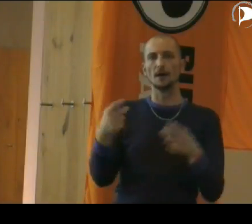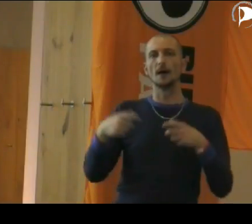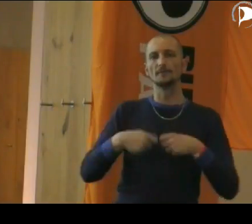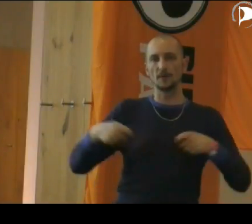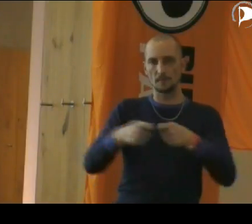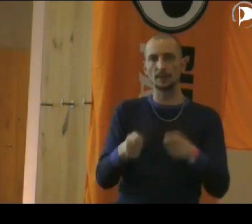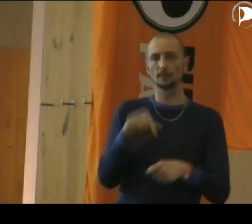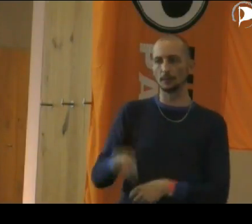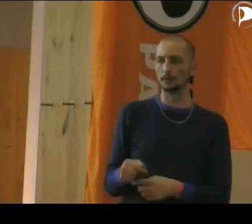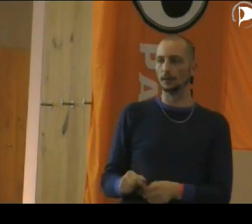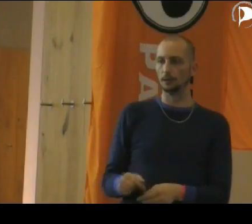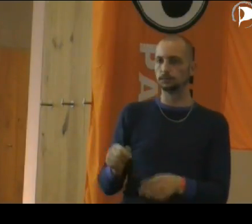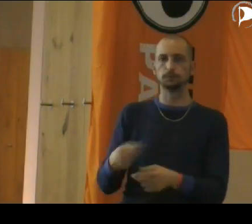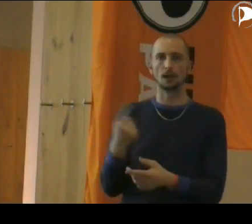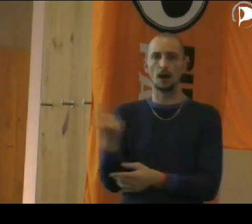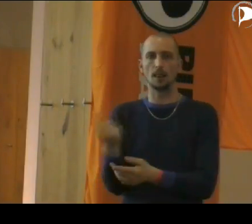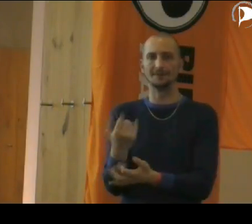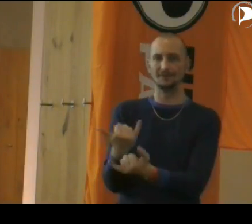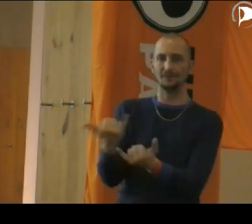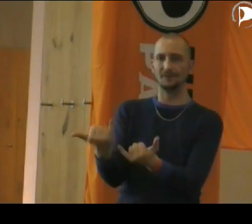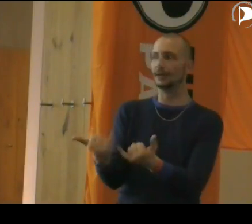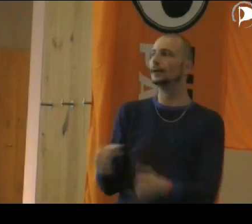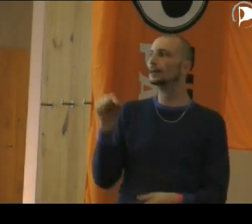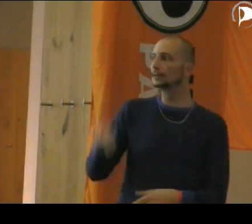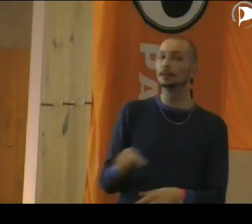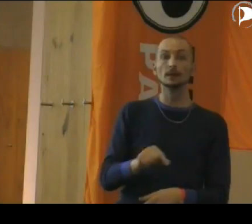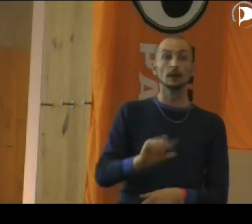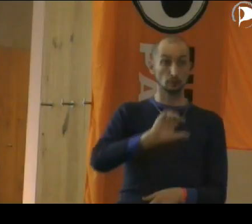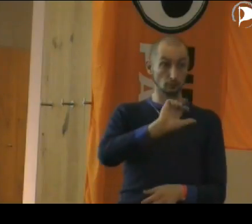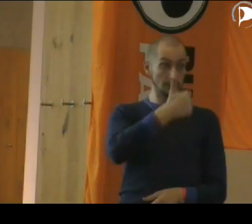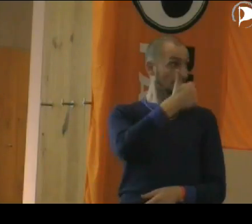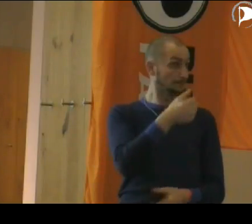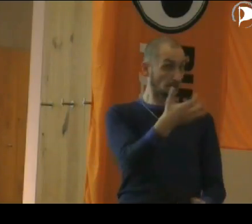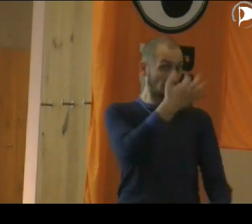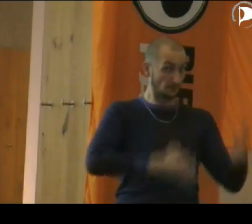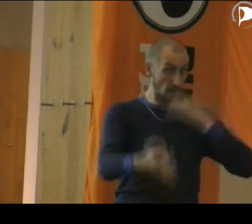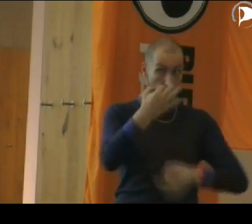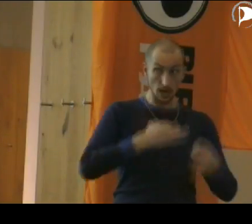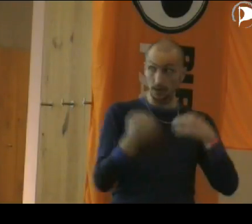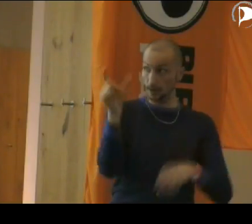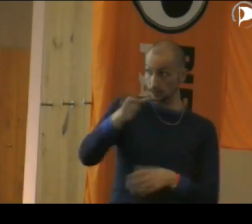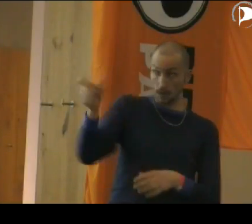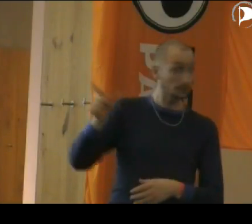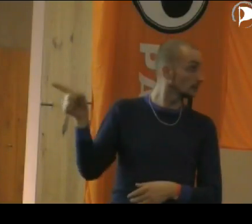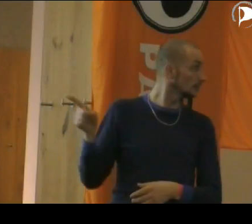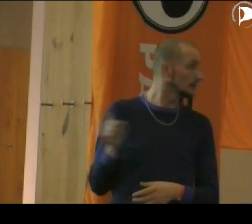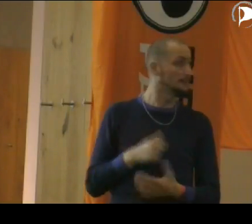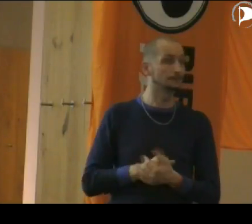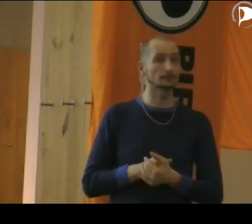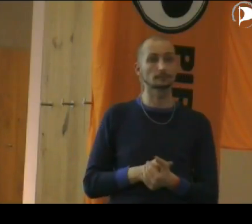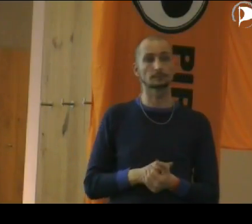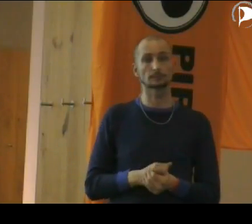okay das dazu erstmalig gefangen fragen an die kandidaten ja